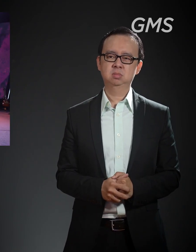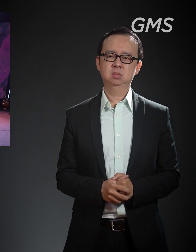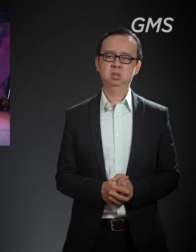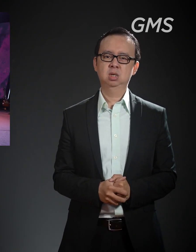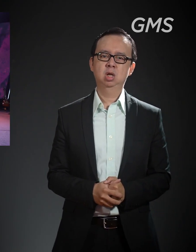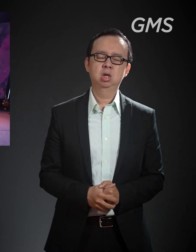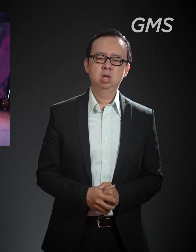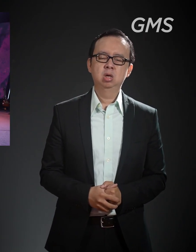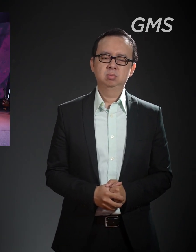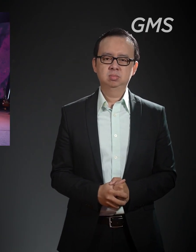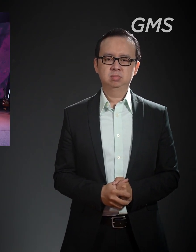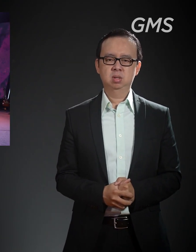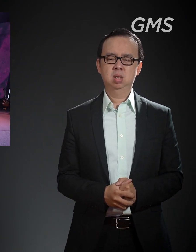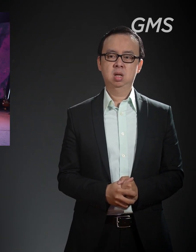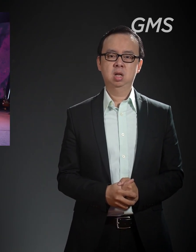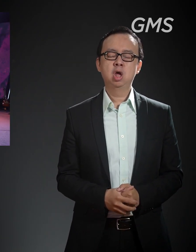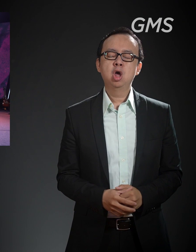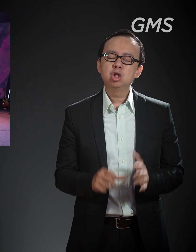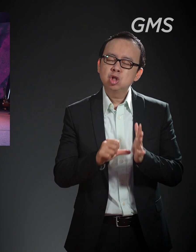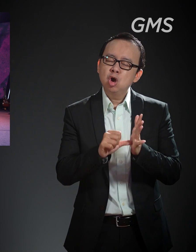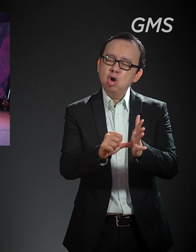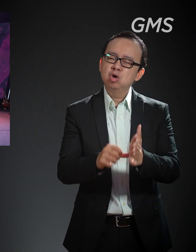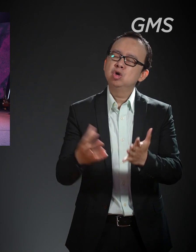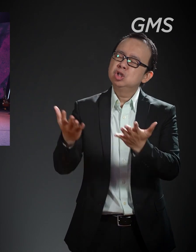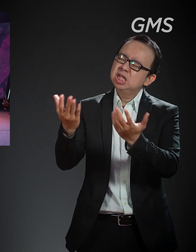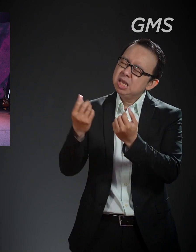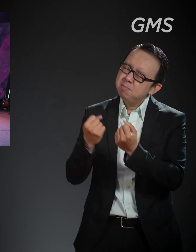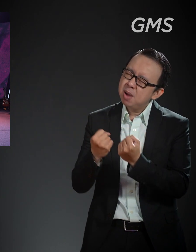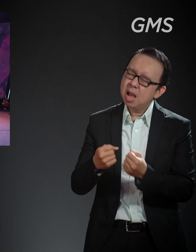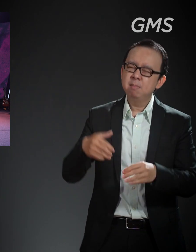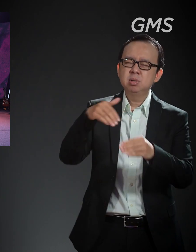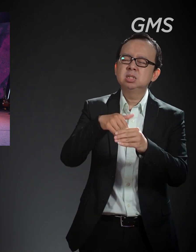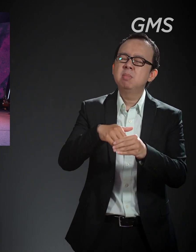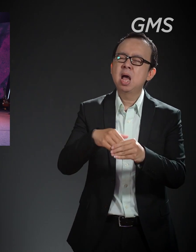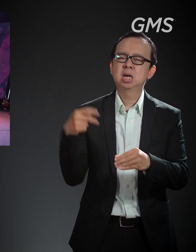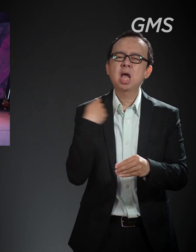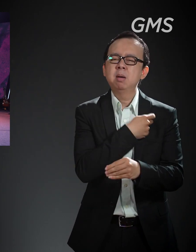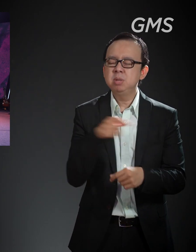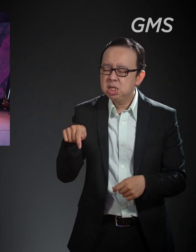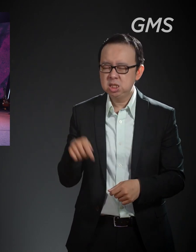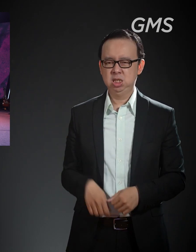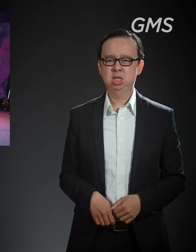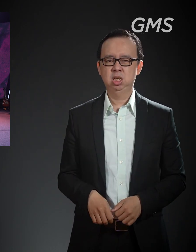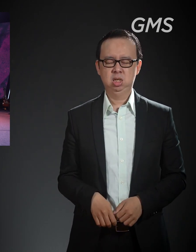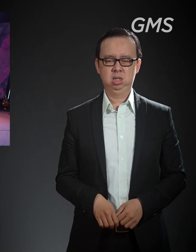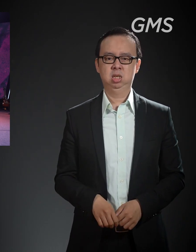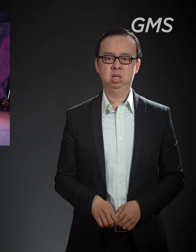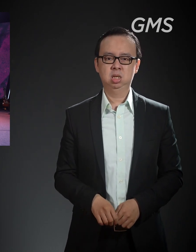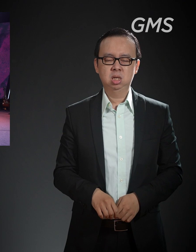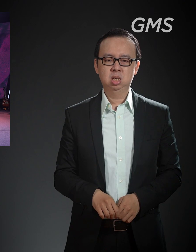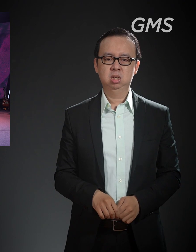Please jangan keberatan persembahan kami semampunya. Wah, rendah hati sekali